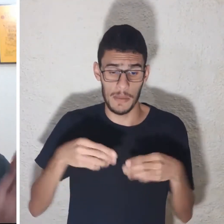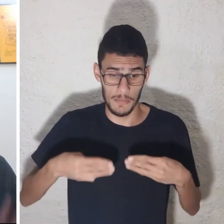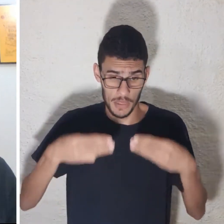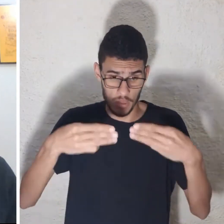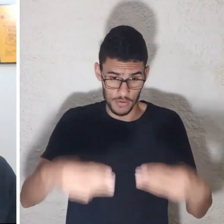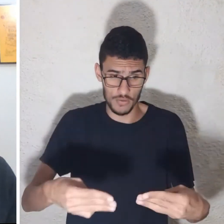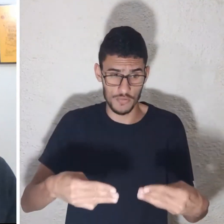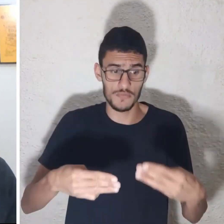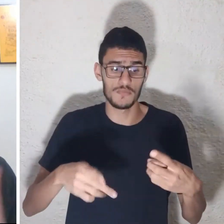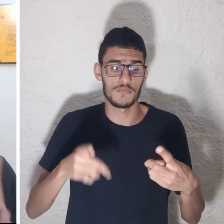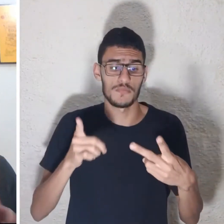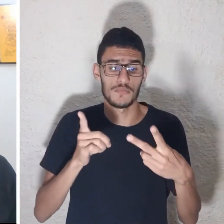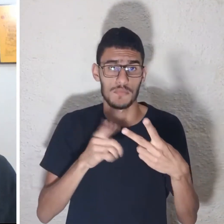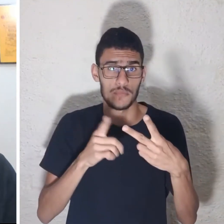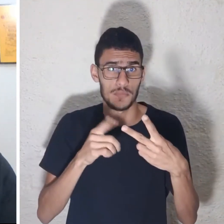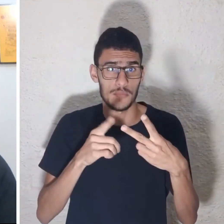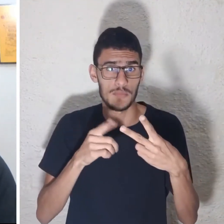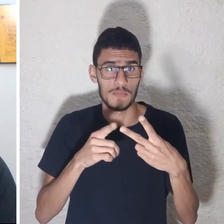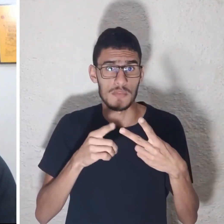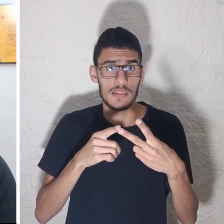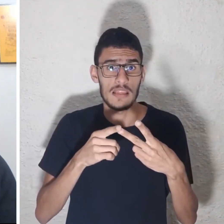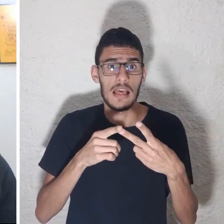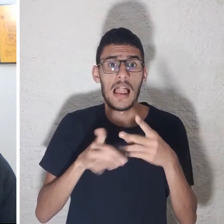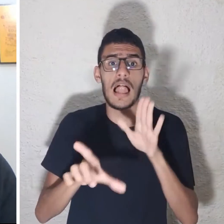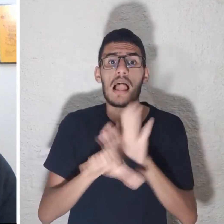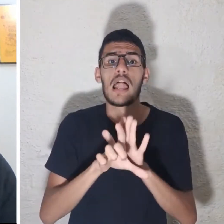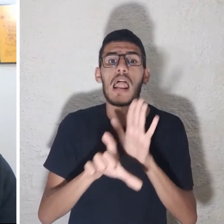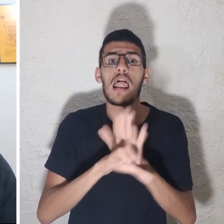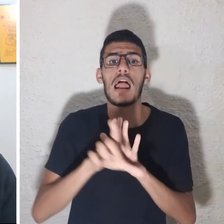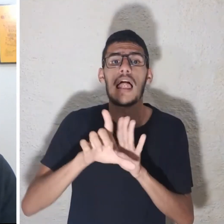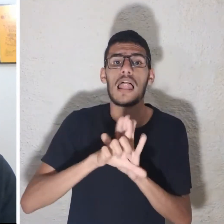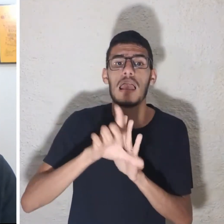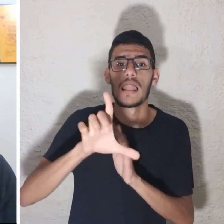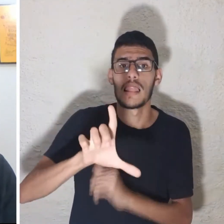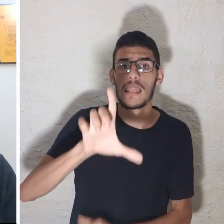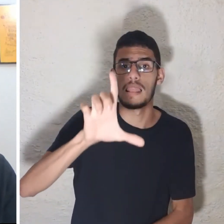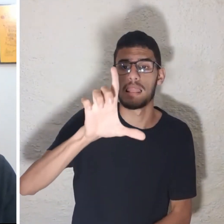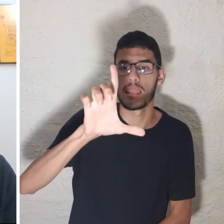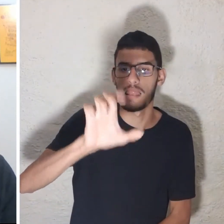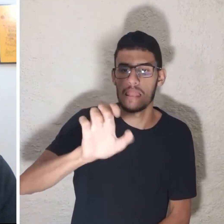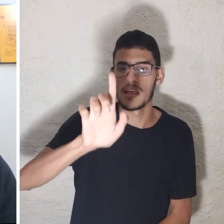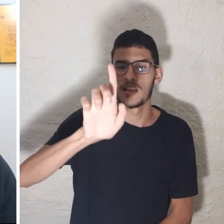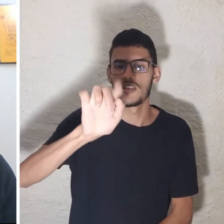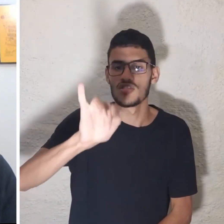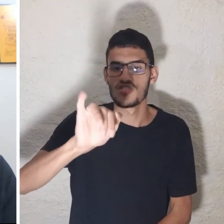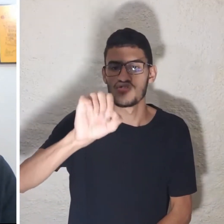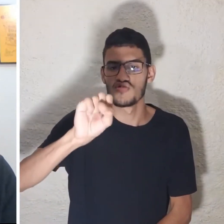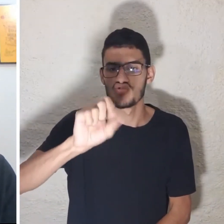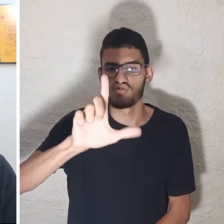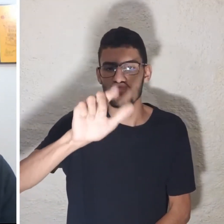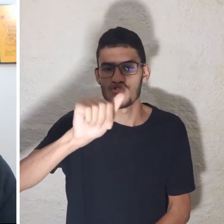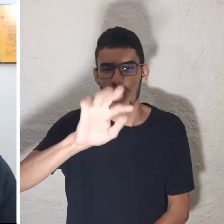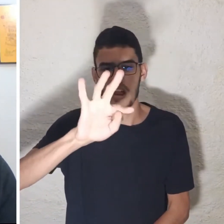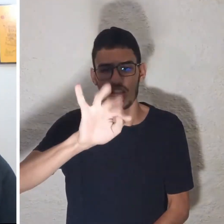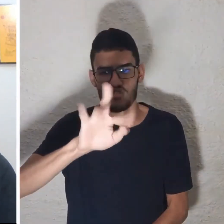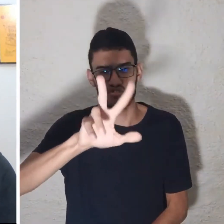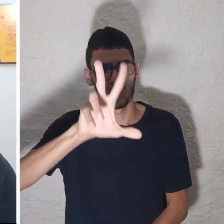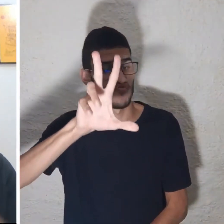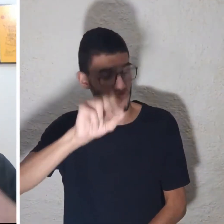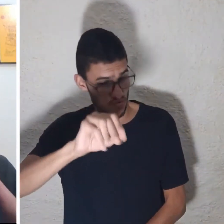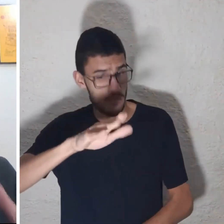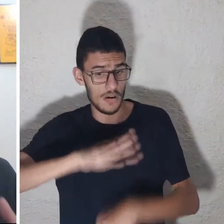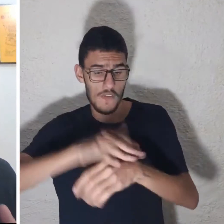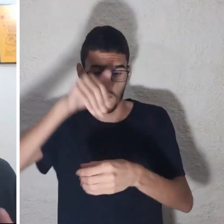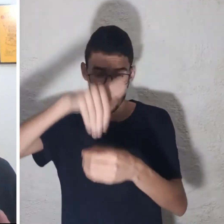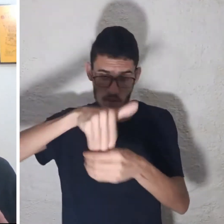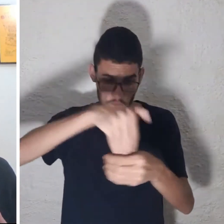pelos ministros dele. A gente tem, né, o poder legislativo, que era o poder daqueles que iam fazer as leis, deputados e senadores, esses,